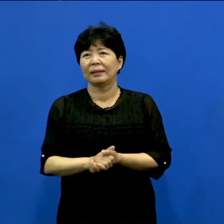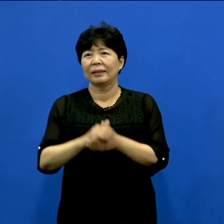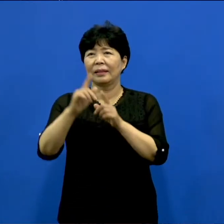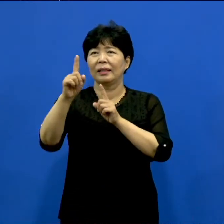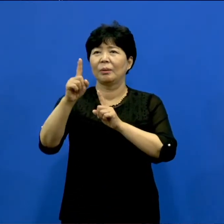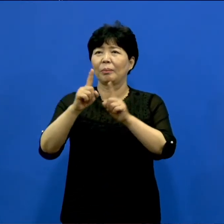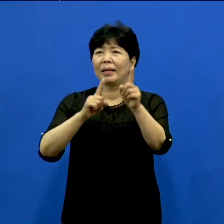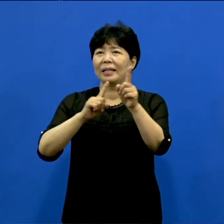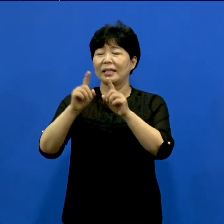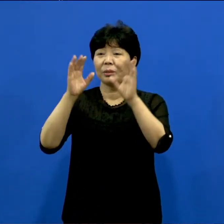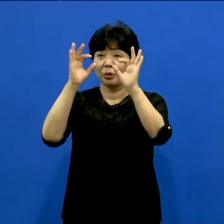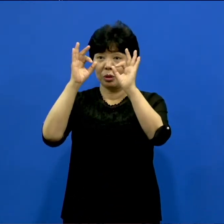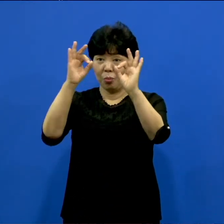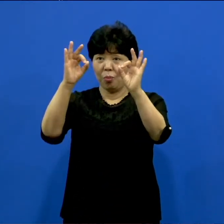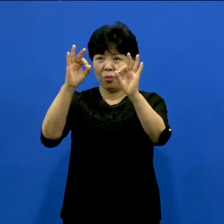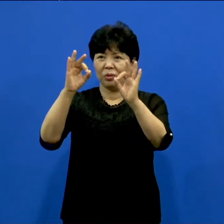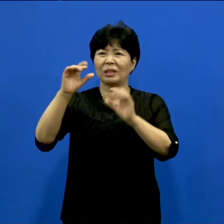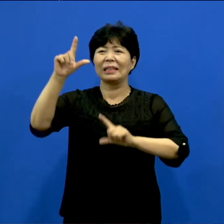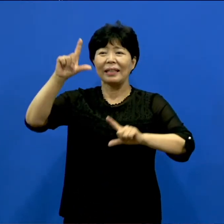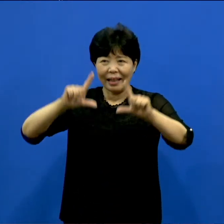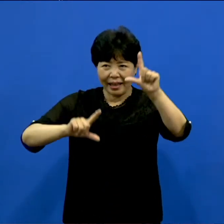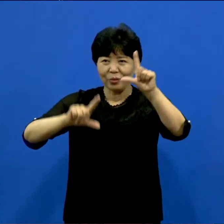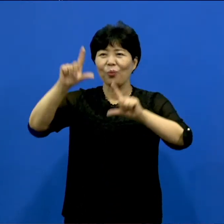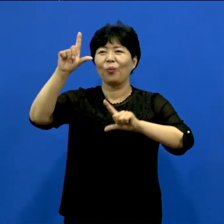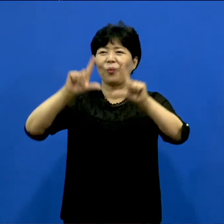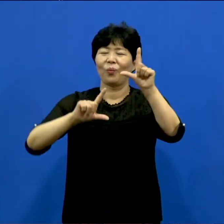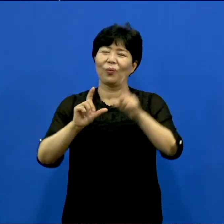듣는 태도예요.